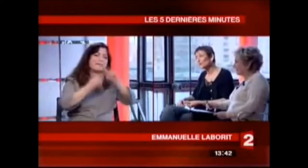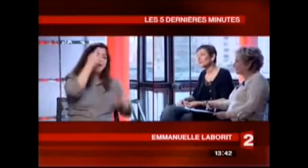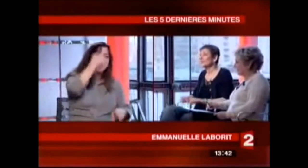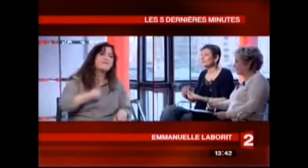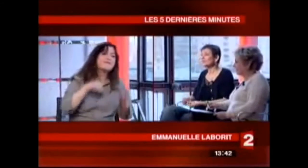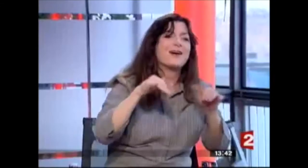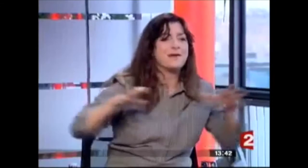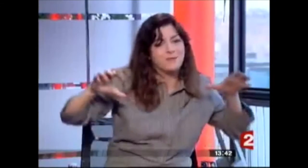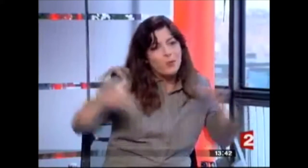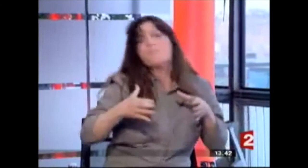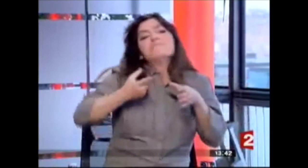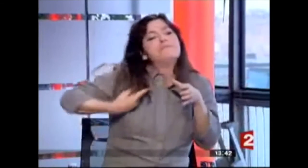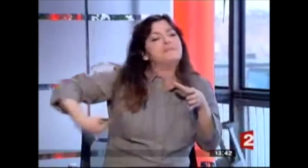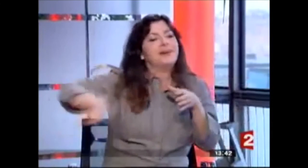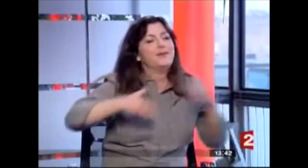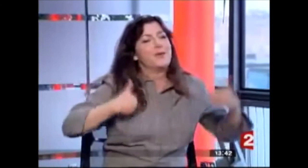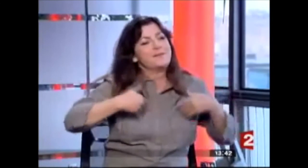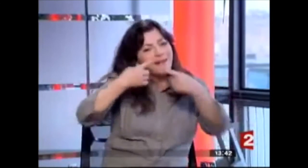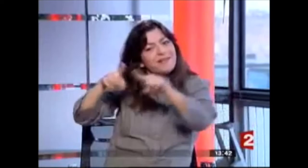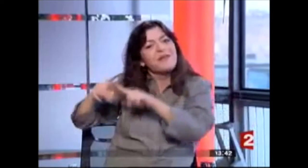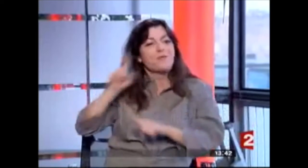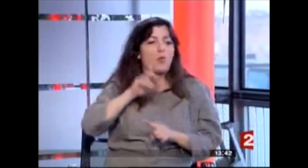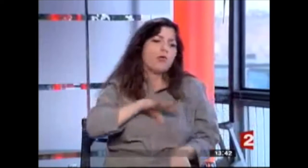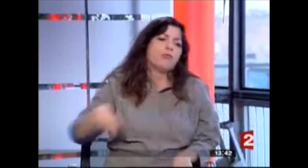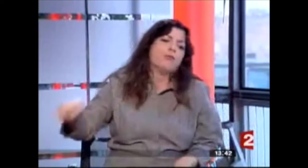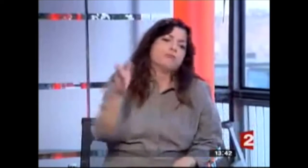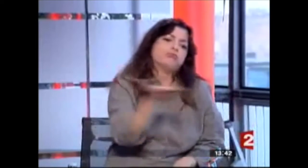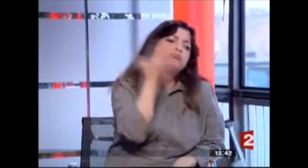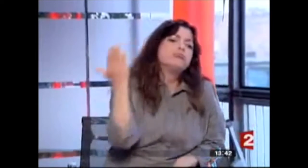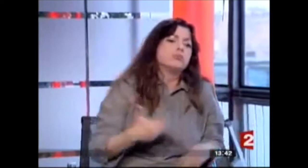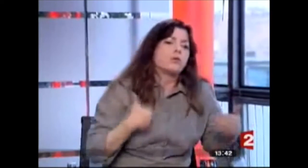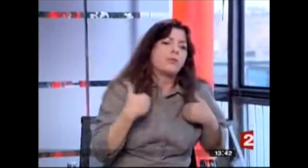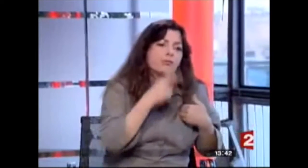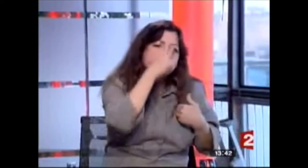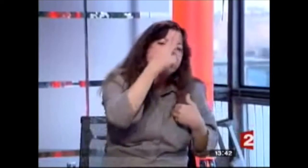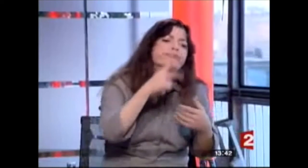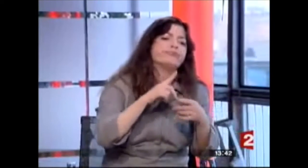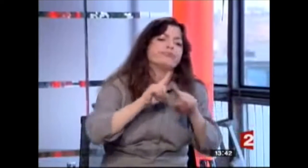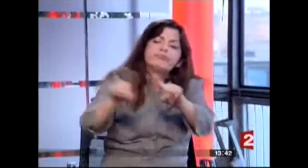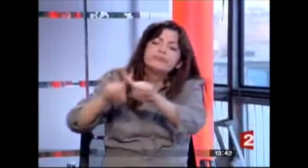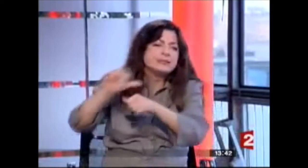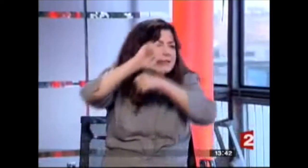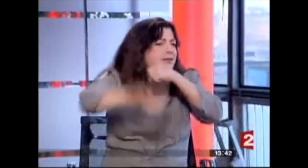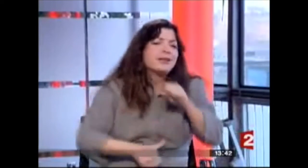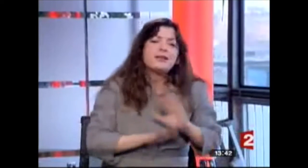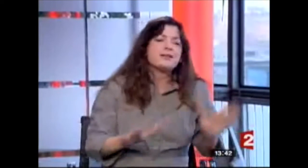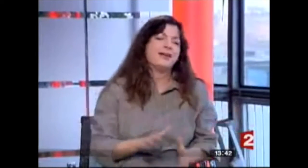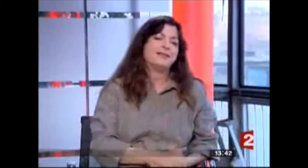Et c'est très important pour moi de dire que nous sommes une compagnie de comédiens très différents et avec des comédiens de grand talent. Vraiment avec des styles de travail